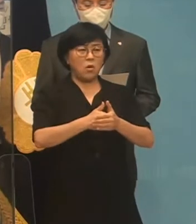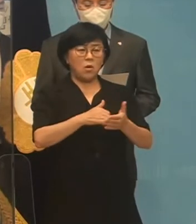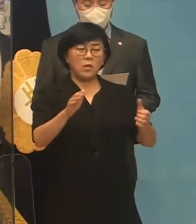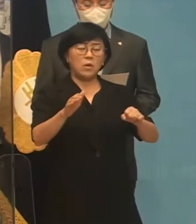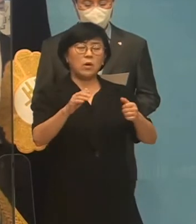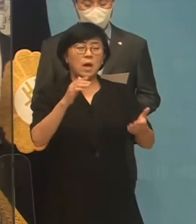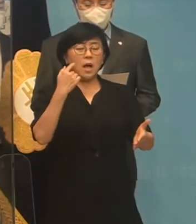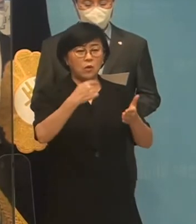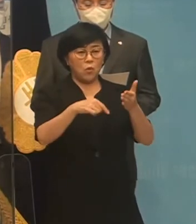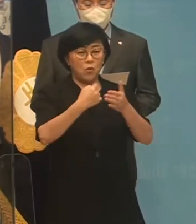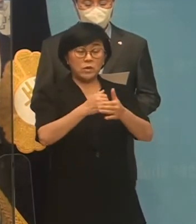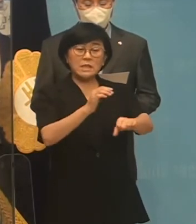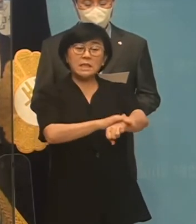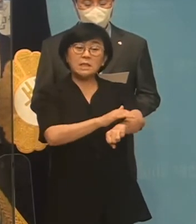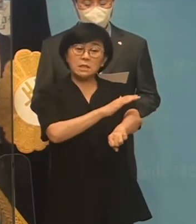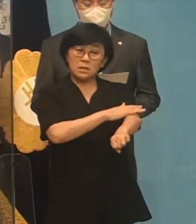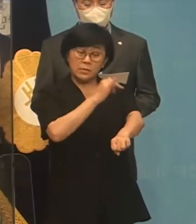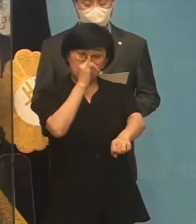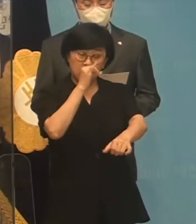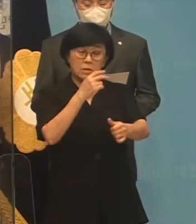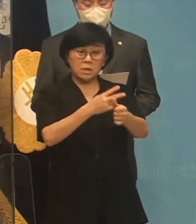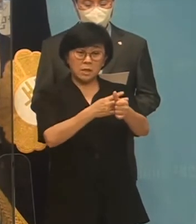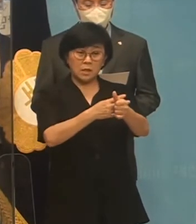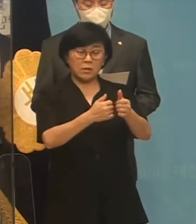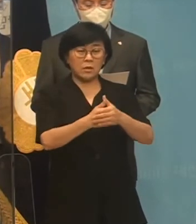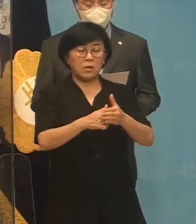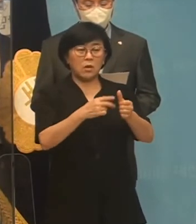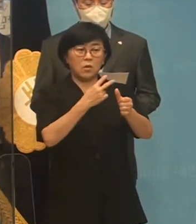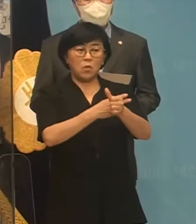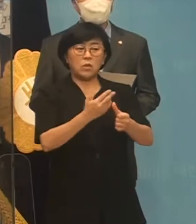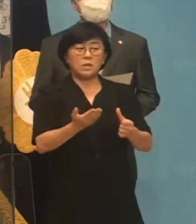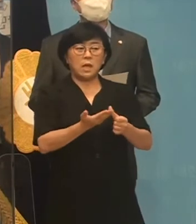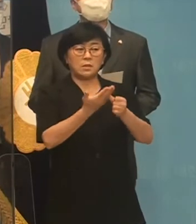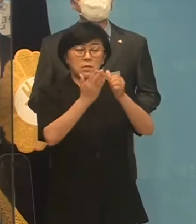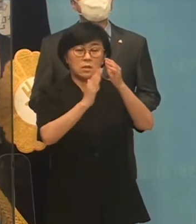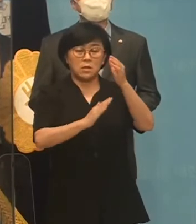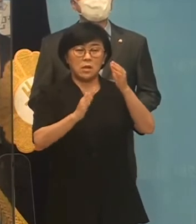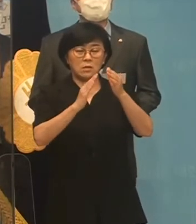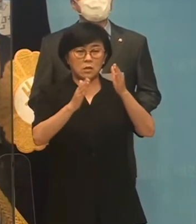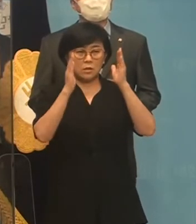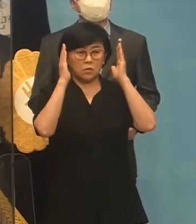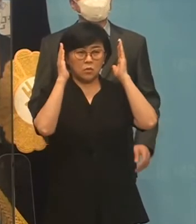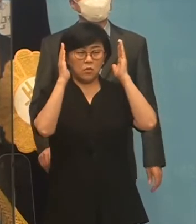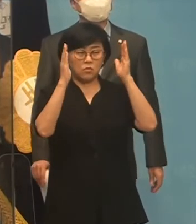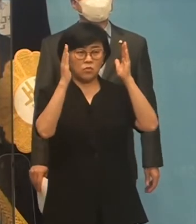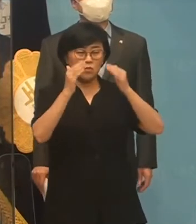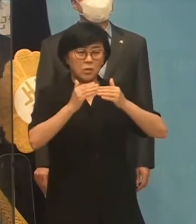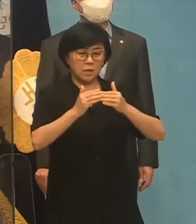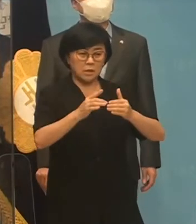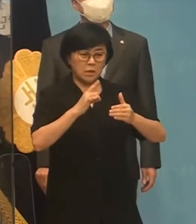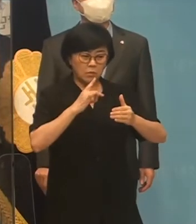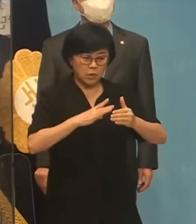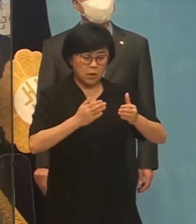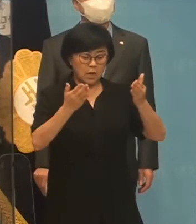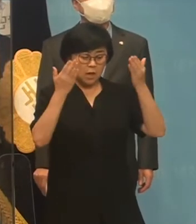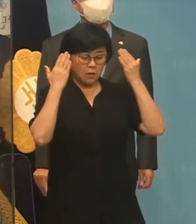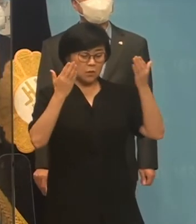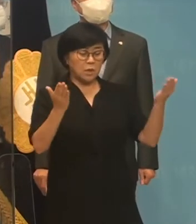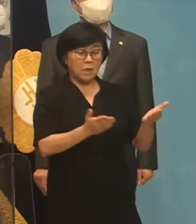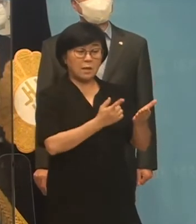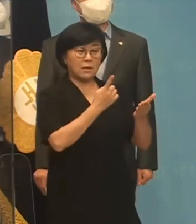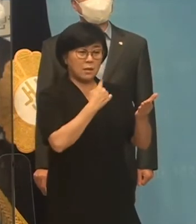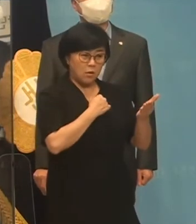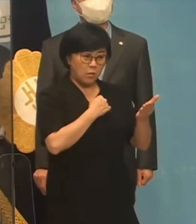보도도 있지만 교생 실습은 교원 양성기관의 수업 과정의 일환으로 학교 근무